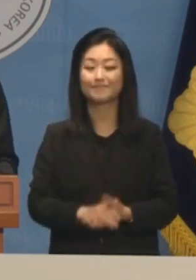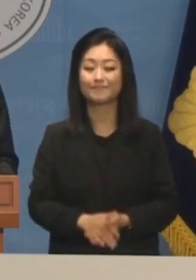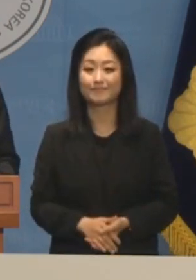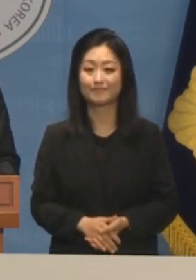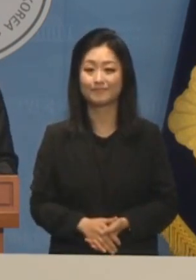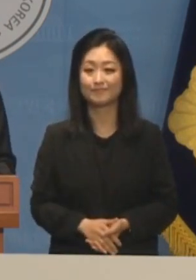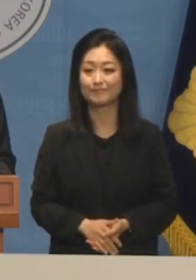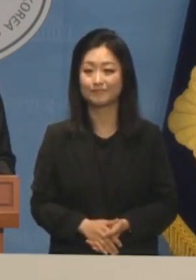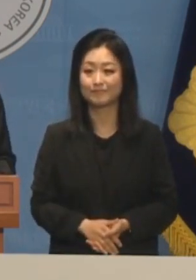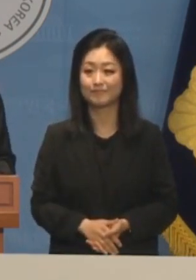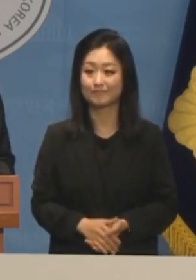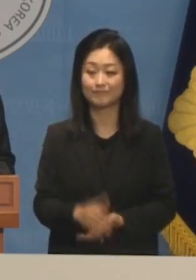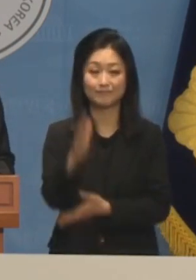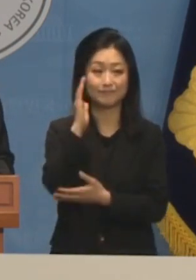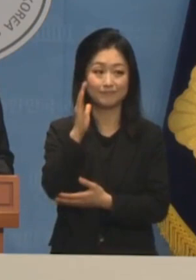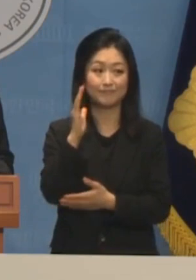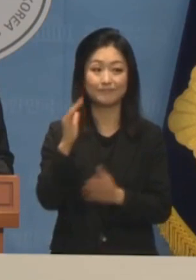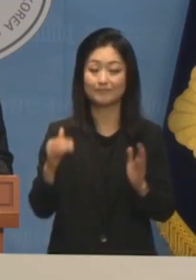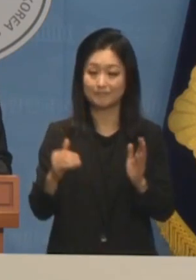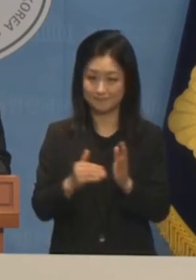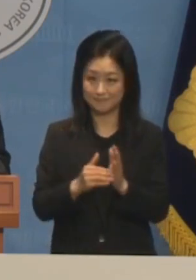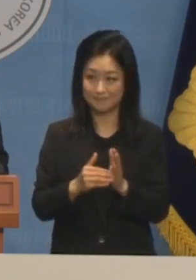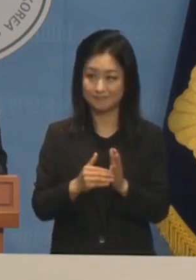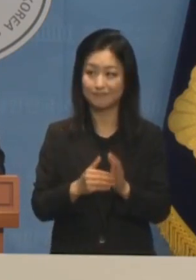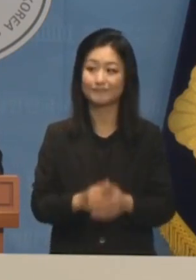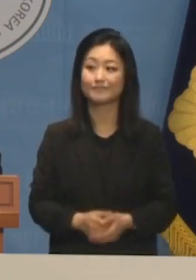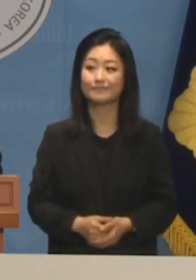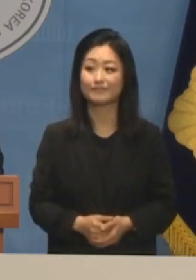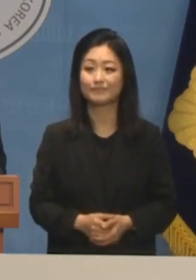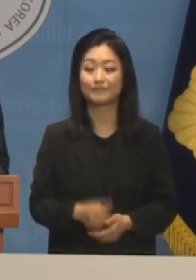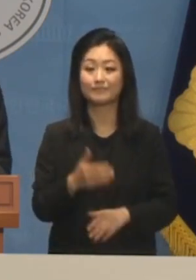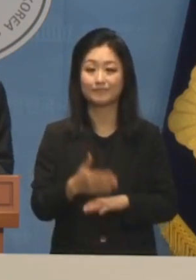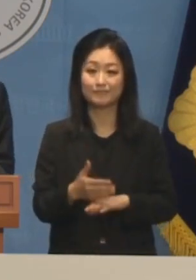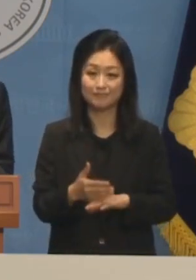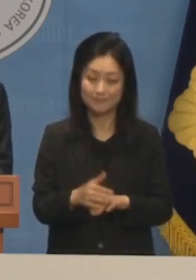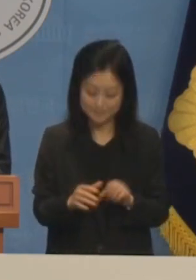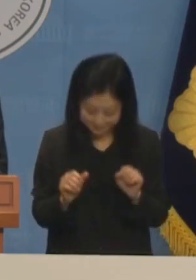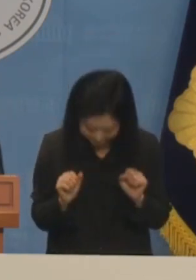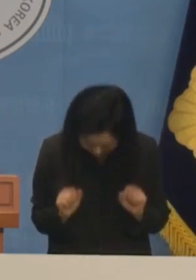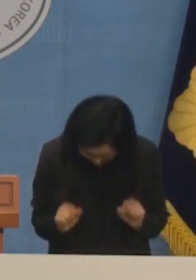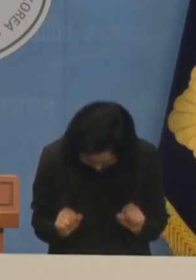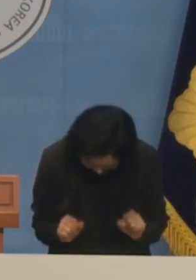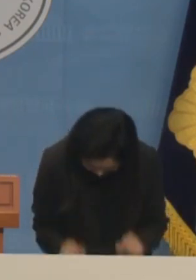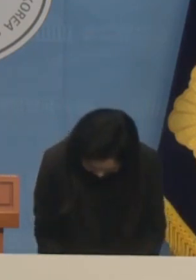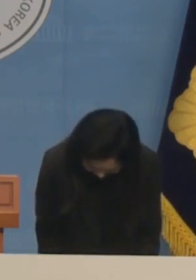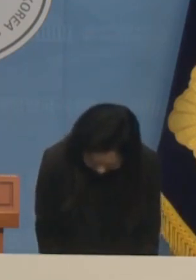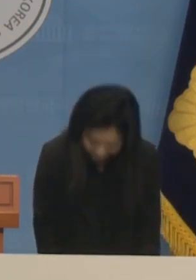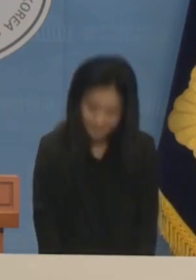지체됐습니다만은 이상으로 저희들 기자회견을 마치겠습니다. 예, 고맙습니다. 인사.